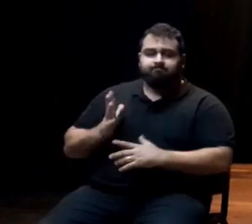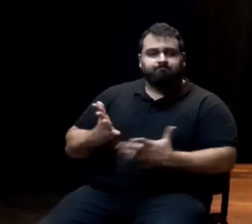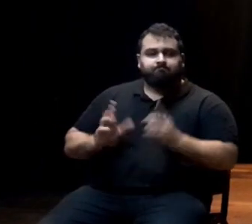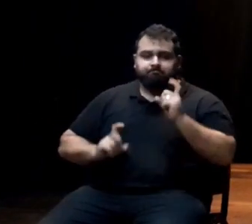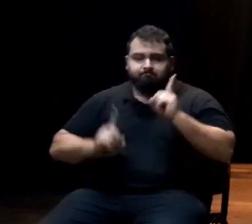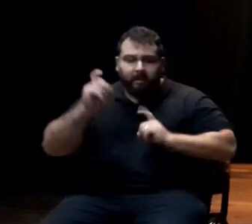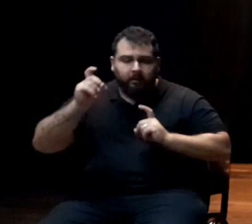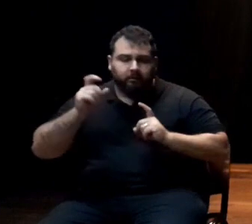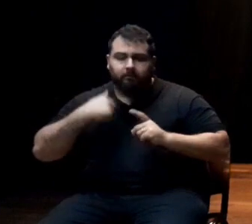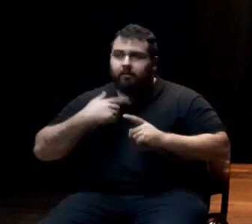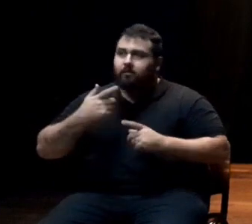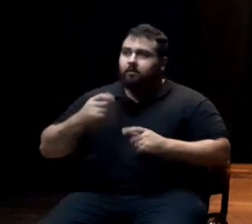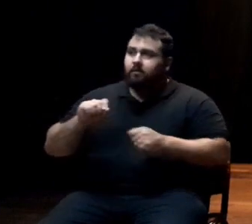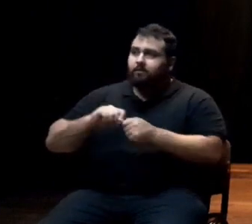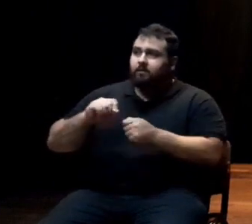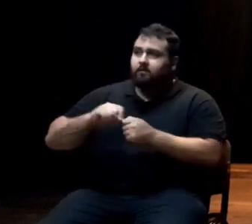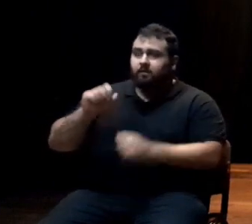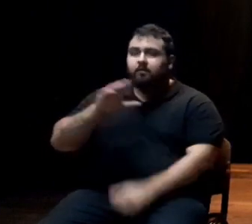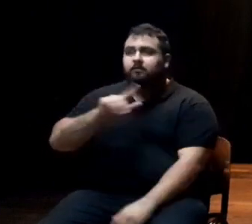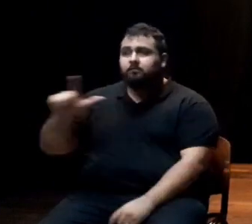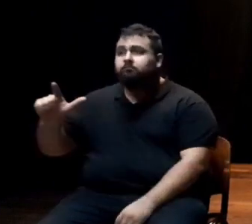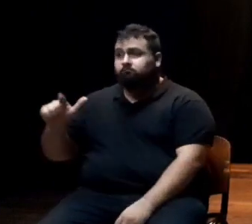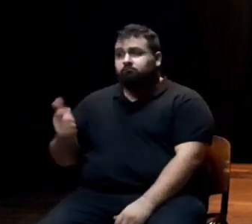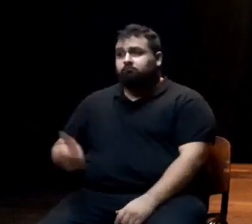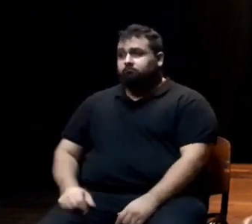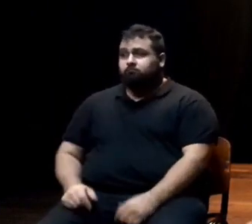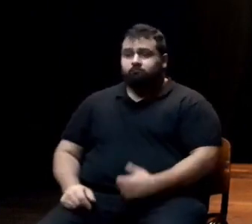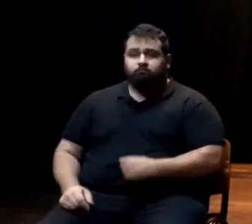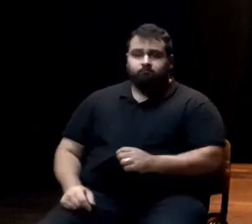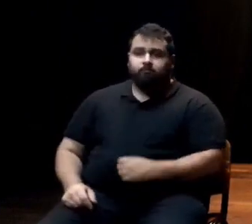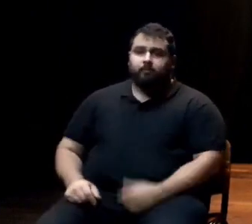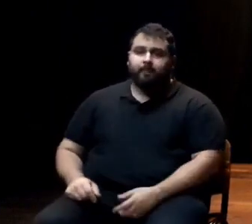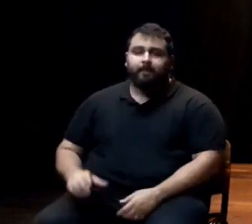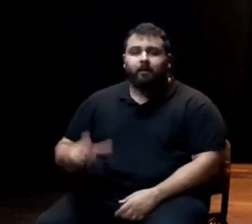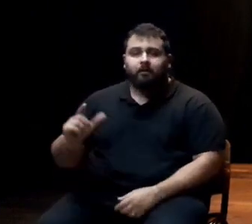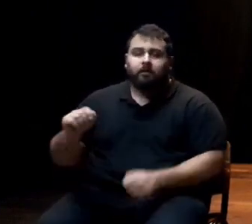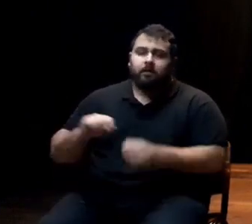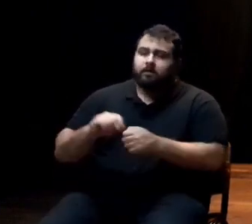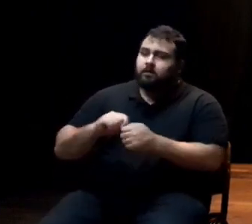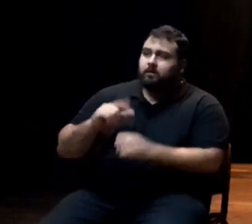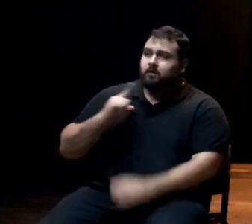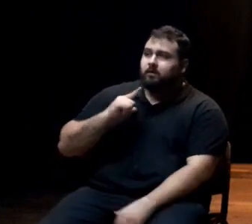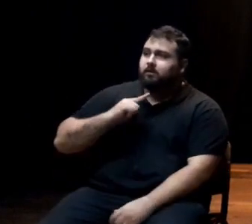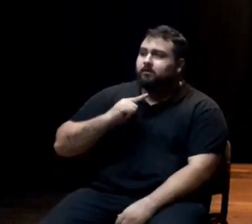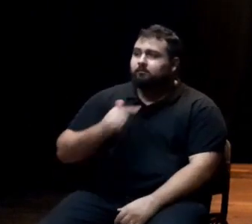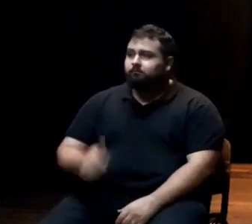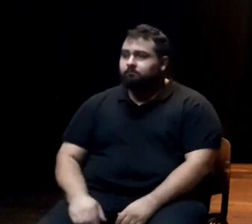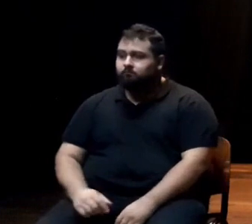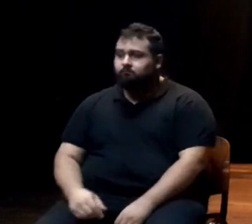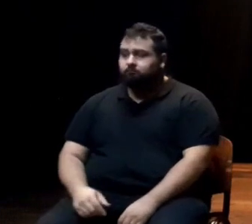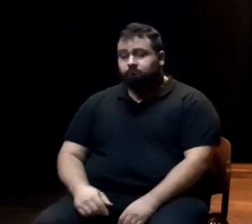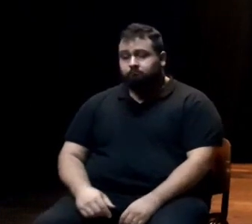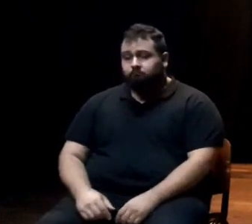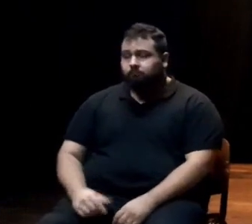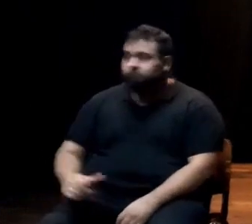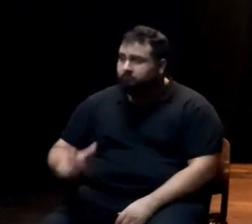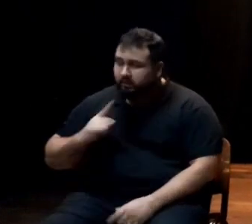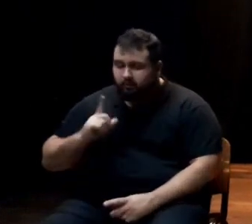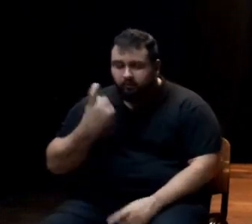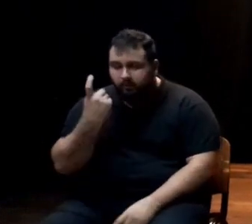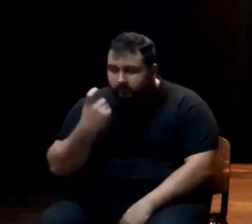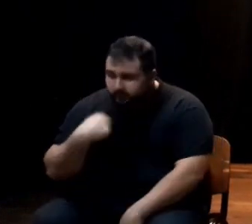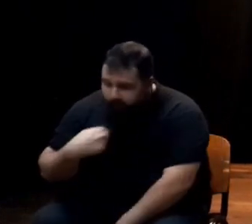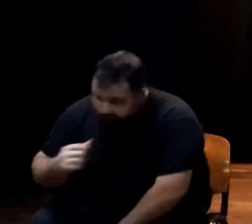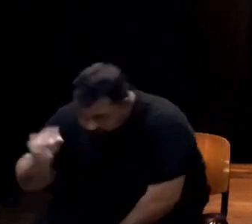os próprios sons. Classificadores. É que na língua de sinais a gente tem uma questão